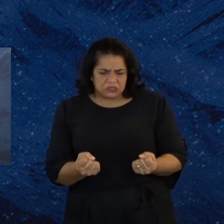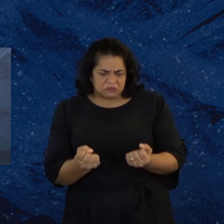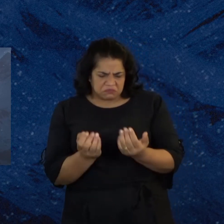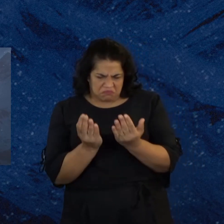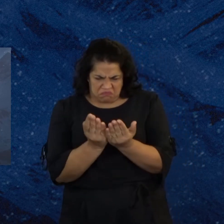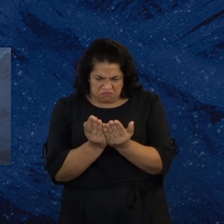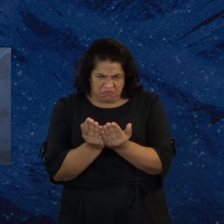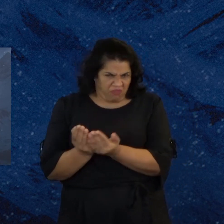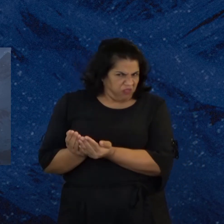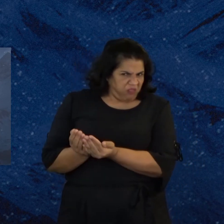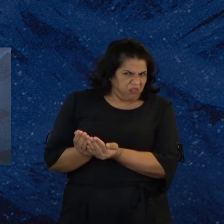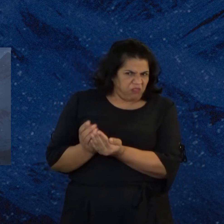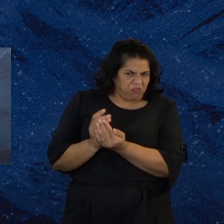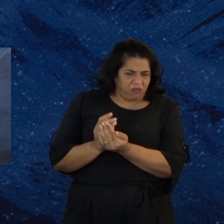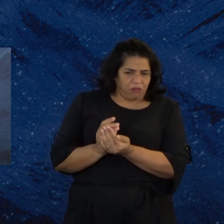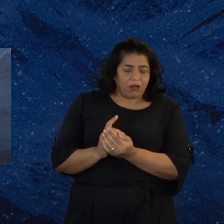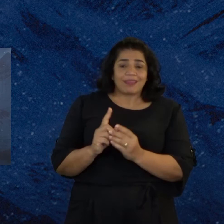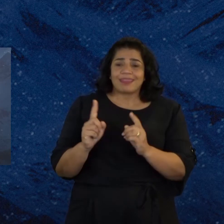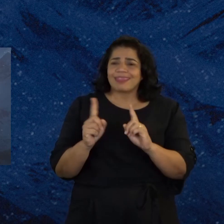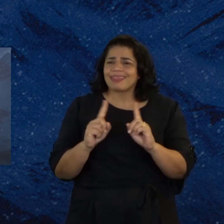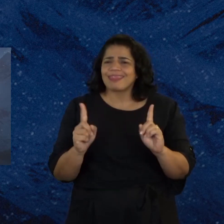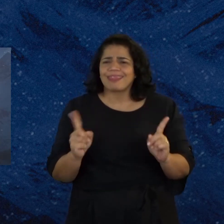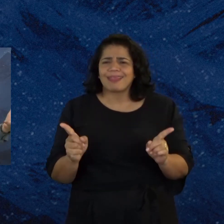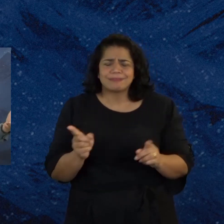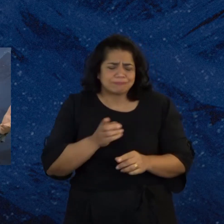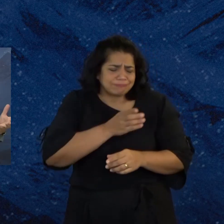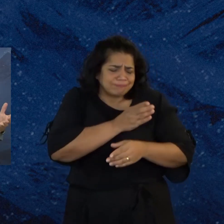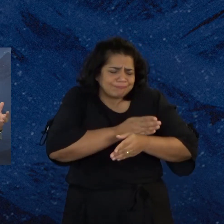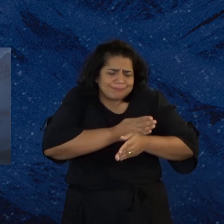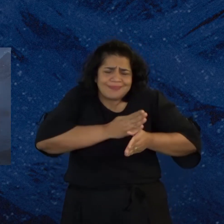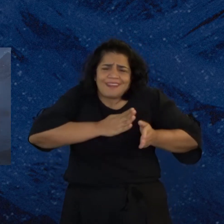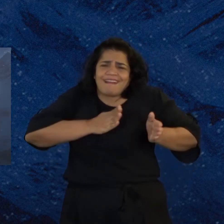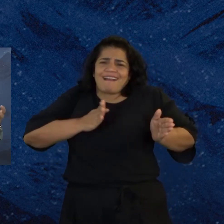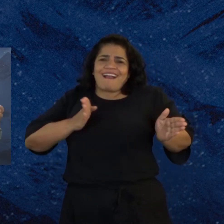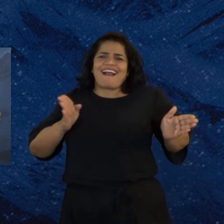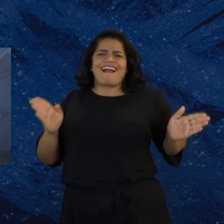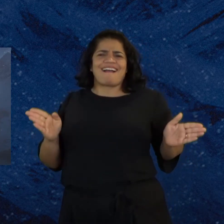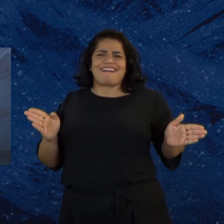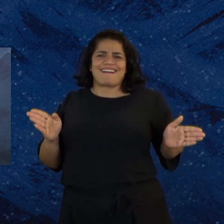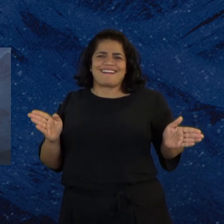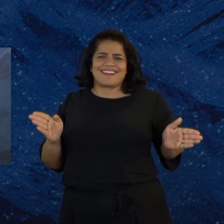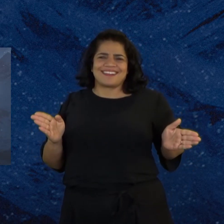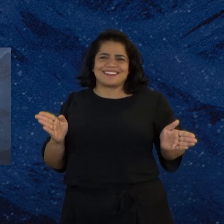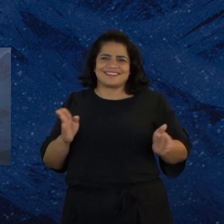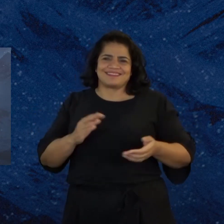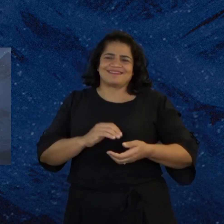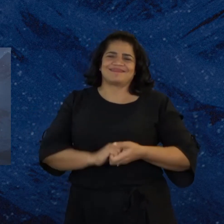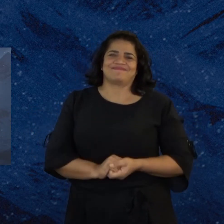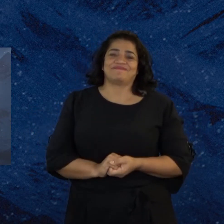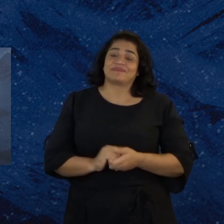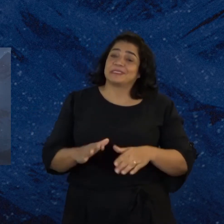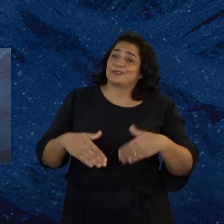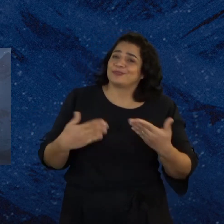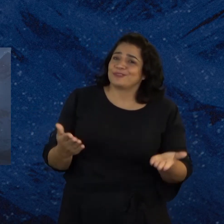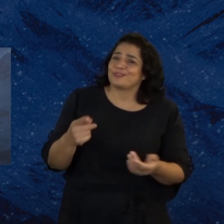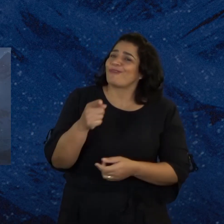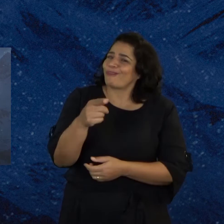a oração assim, ah. Não, as pessoas estão escancaradas, estão abertas. Então, jovem,